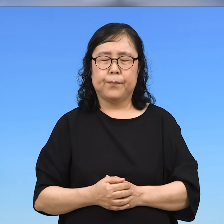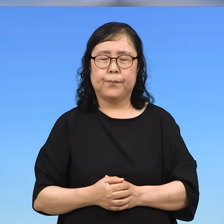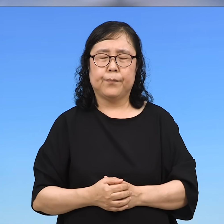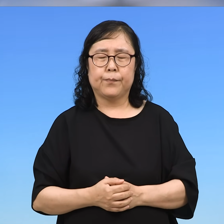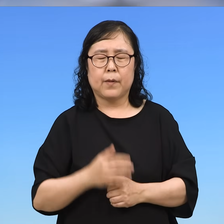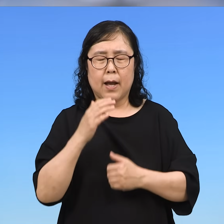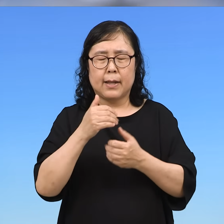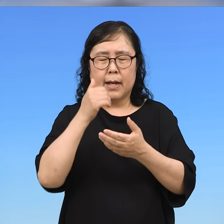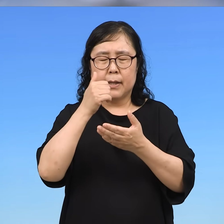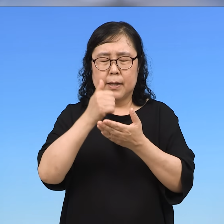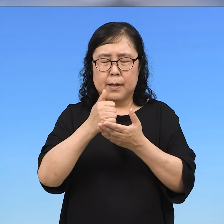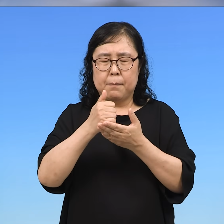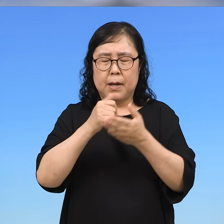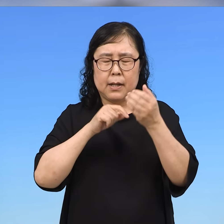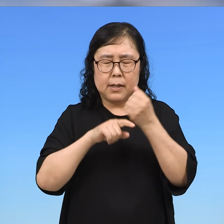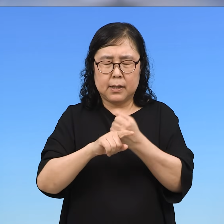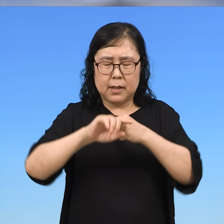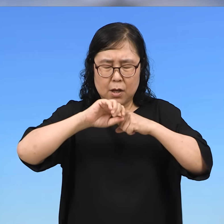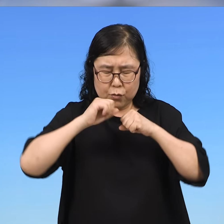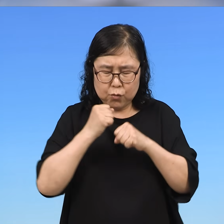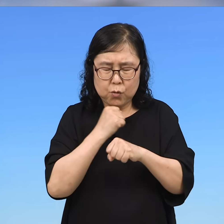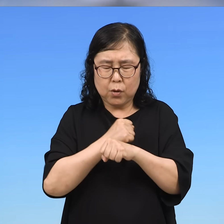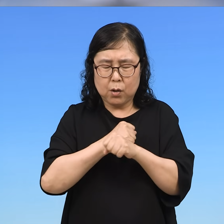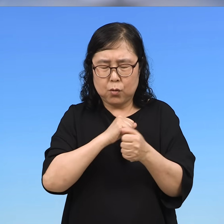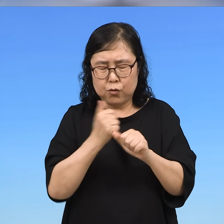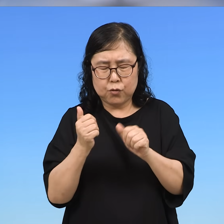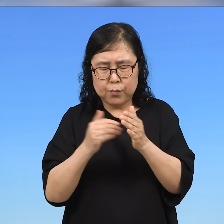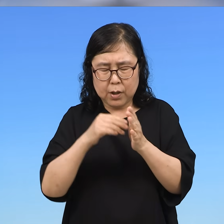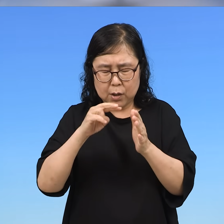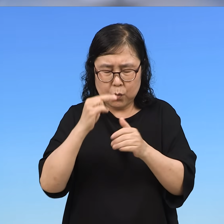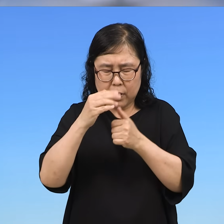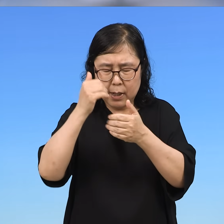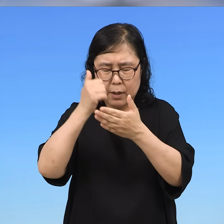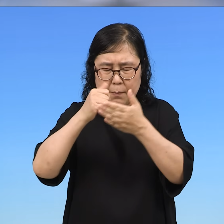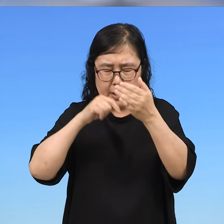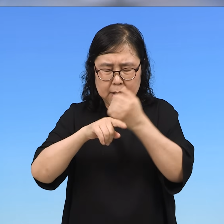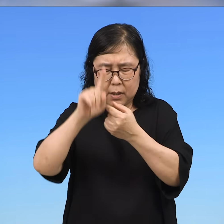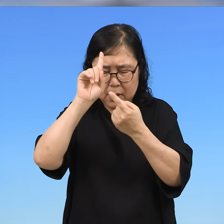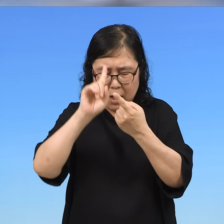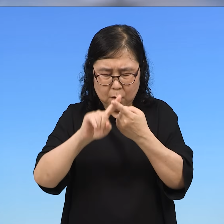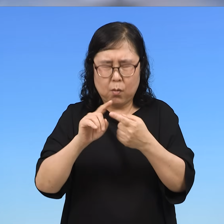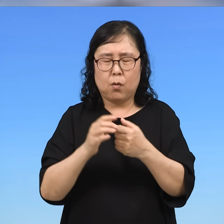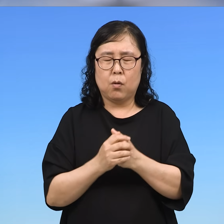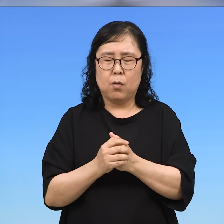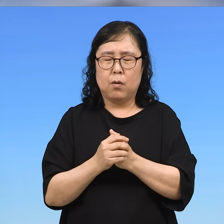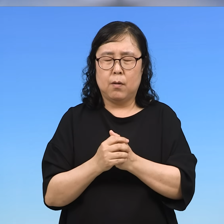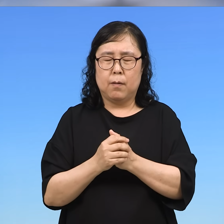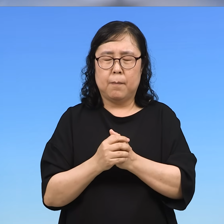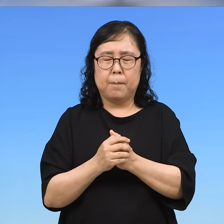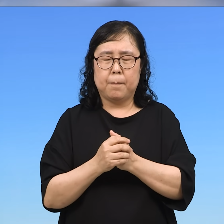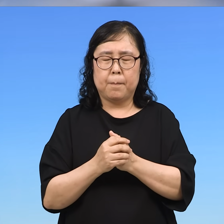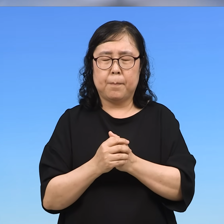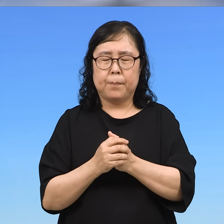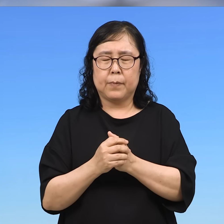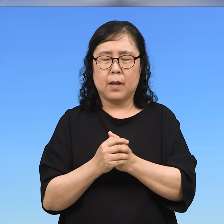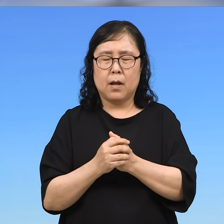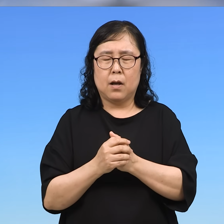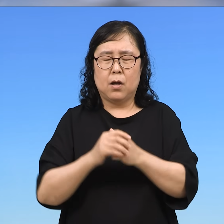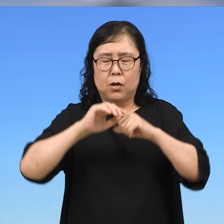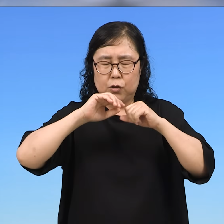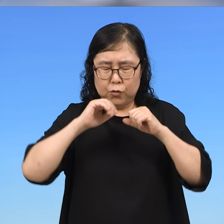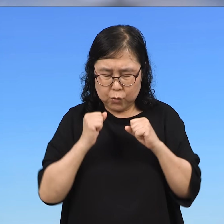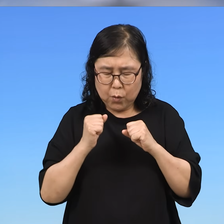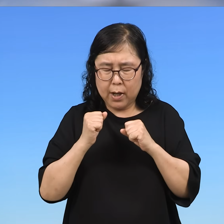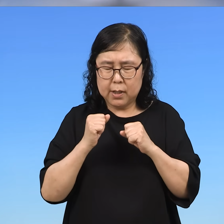그 하나님의 순리에 승복하고 죽음조차도 하나님의 순리대로 그런